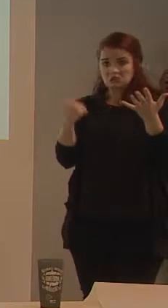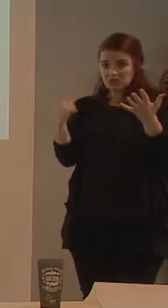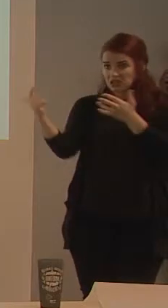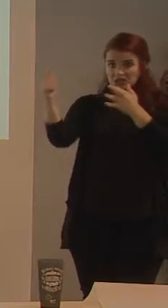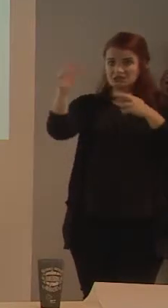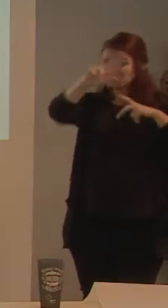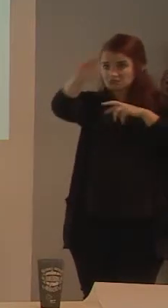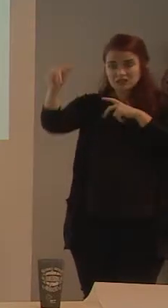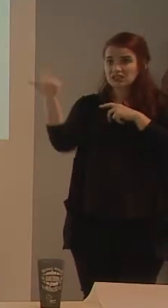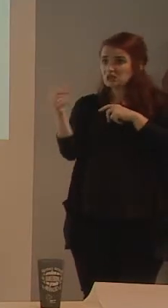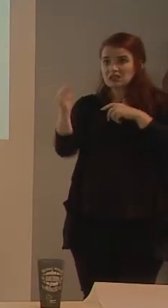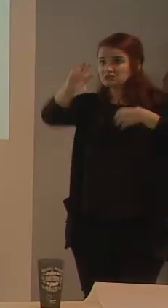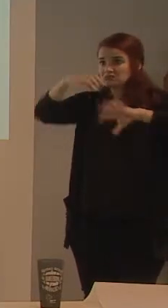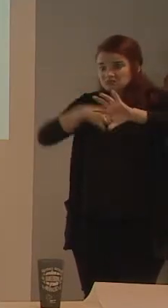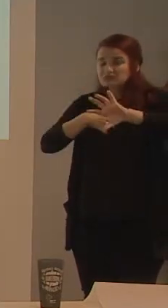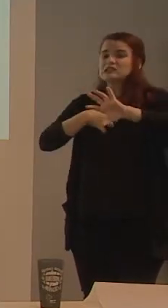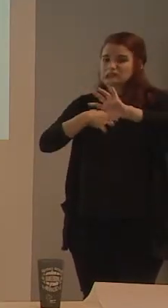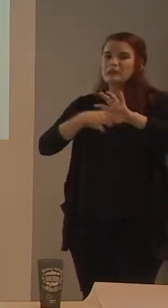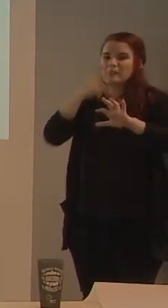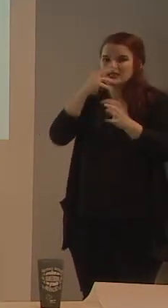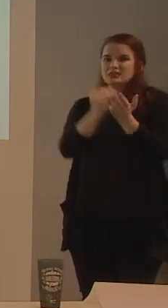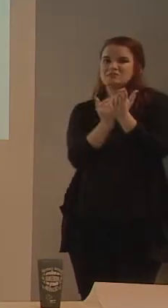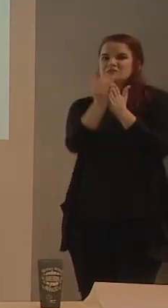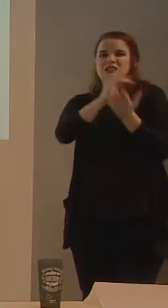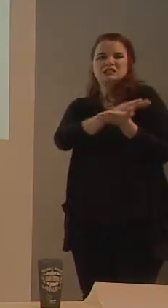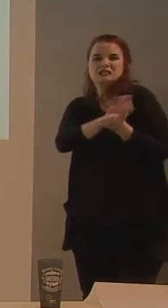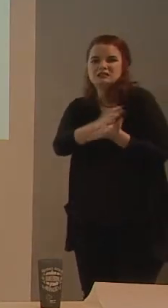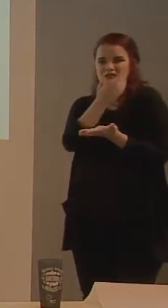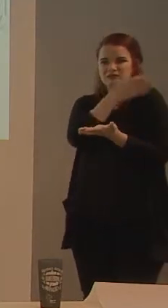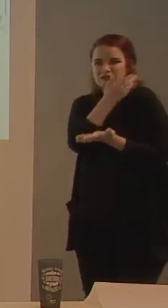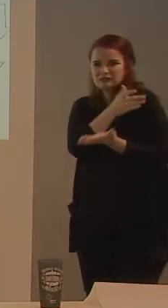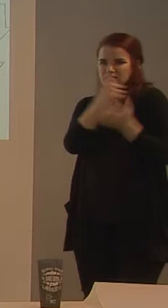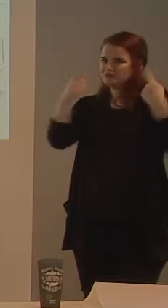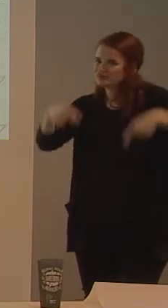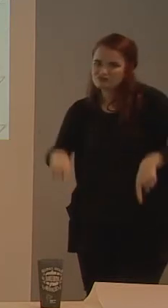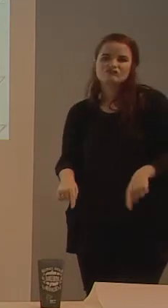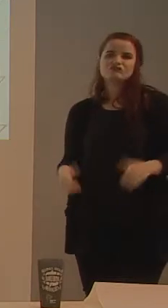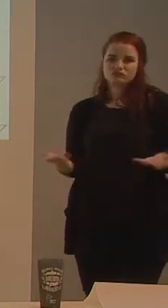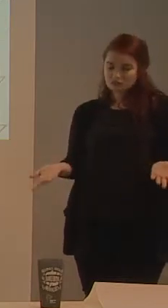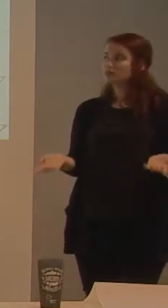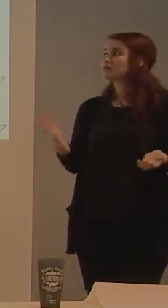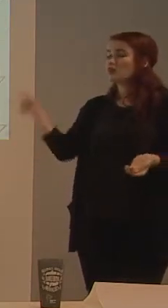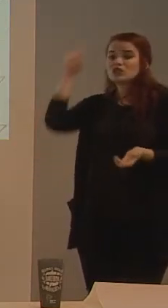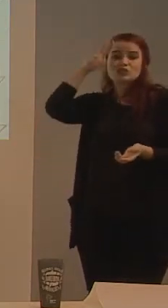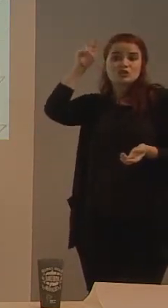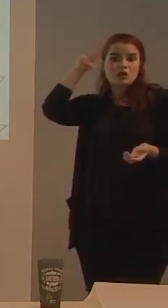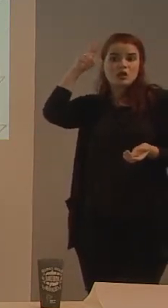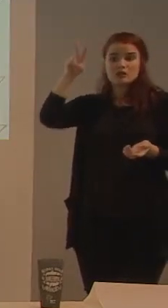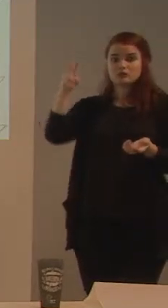menos empatia e mais intolerância. O problema do desequilíbrio de histórias tem abrangência